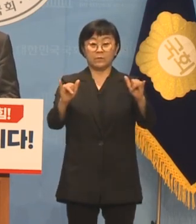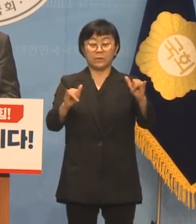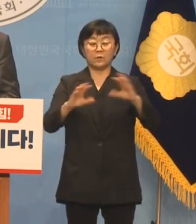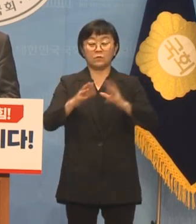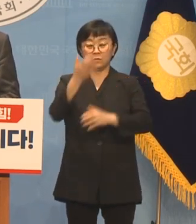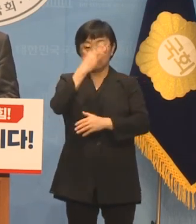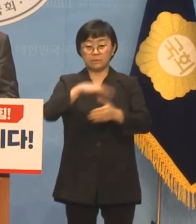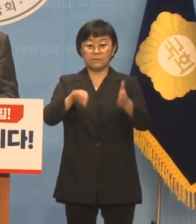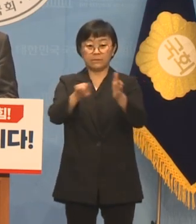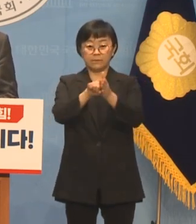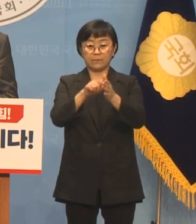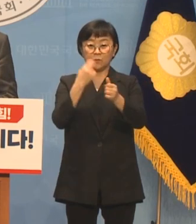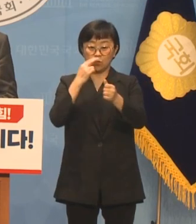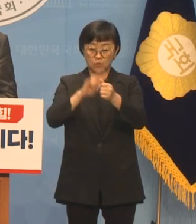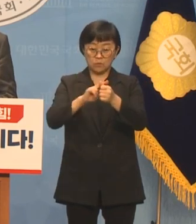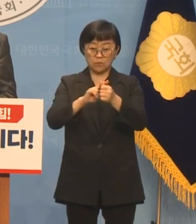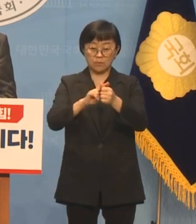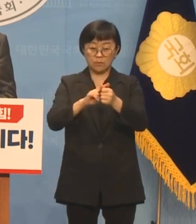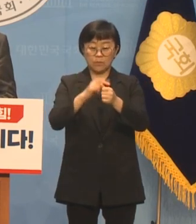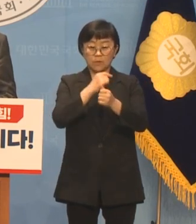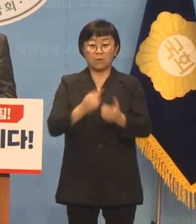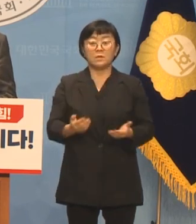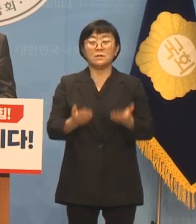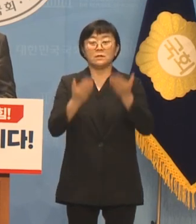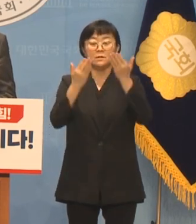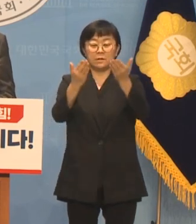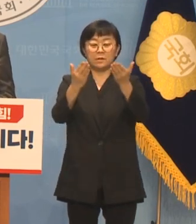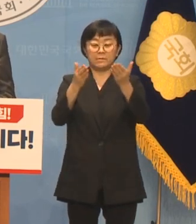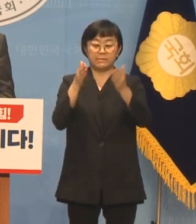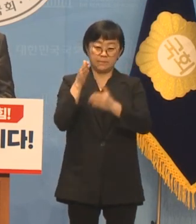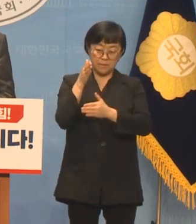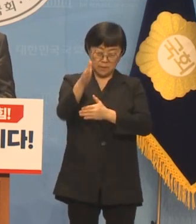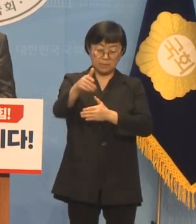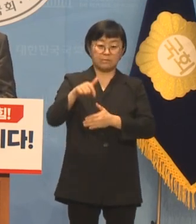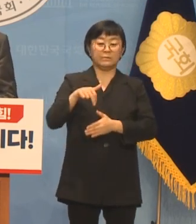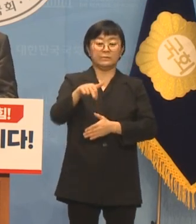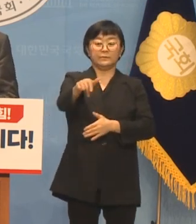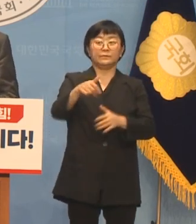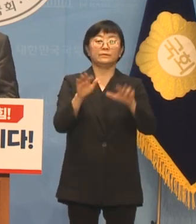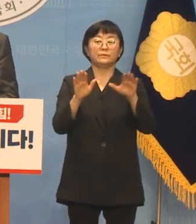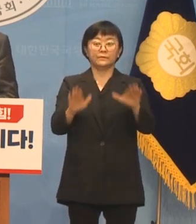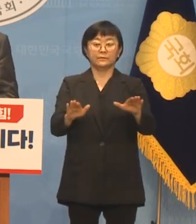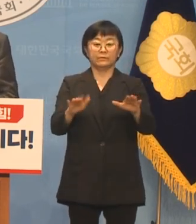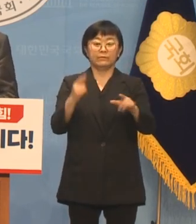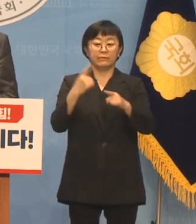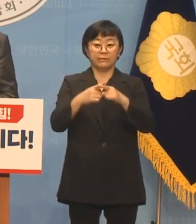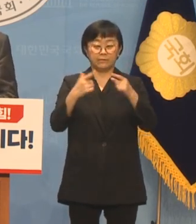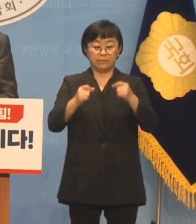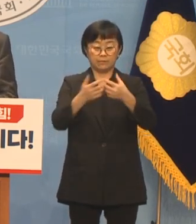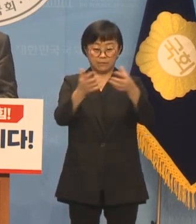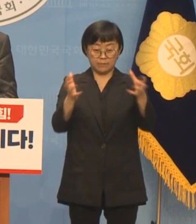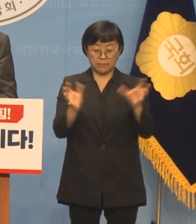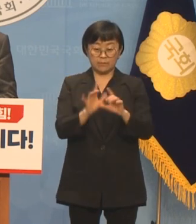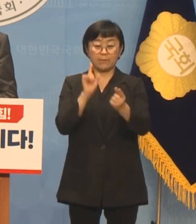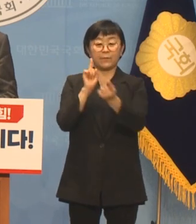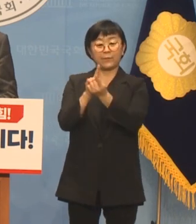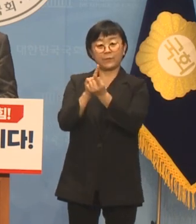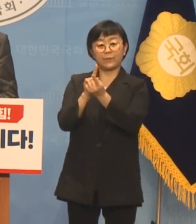국익을 위한 도전과 헌신의 길을 걸어왔습니다. 이번에도 우리 당이